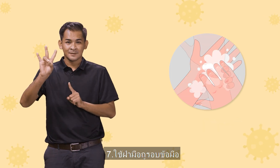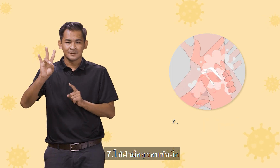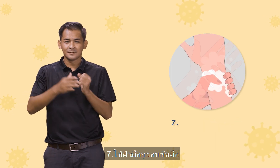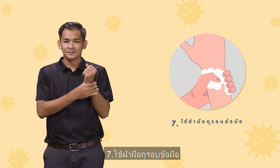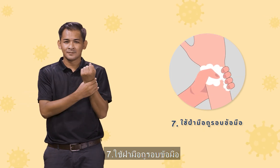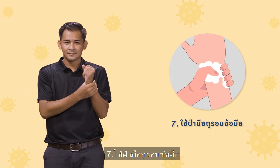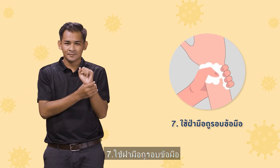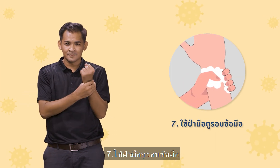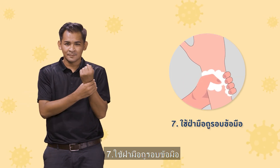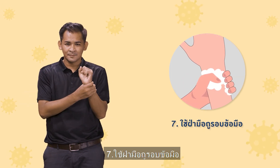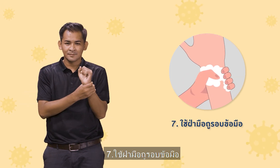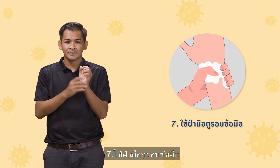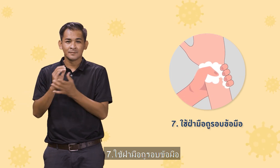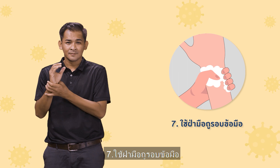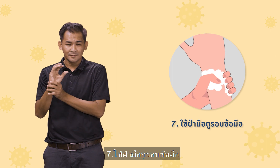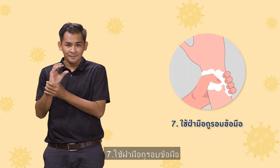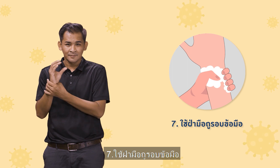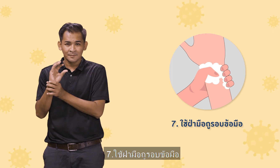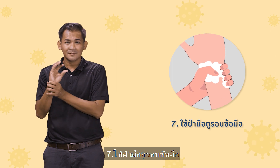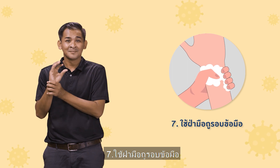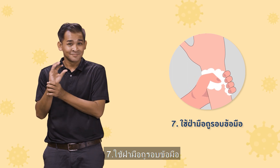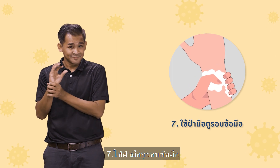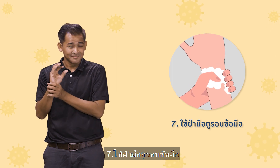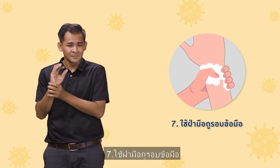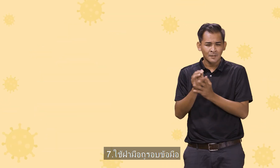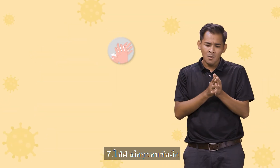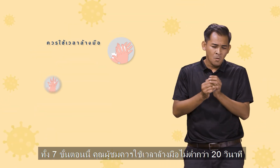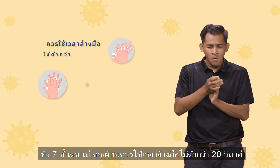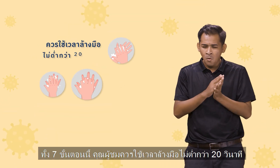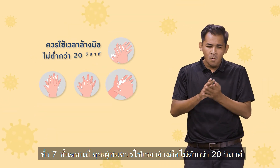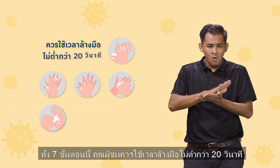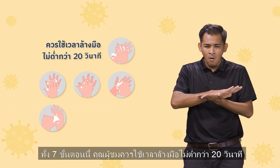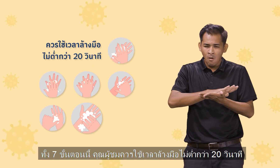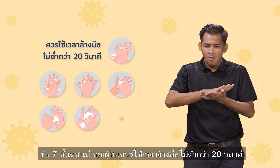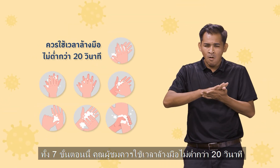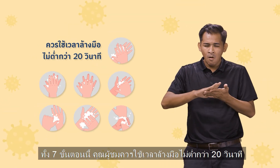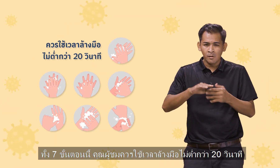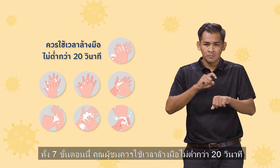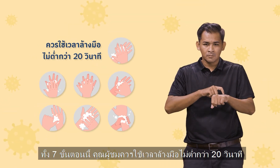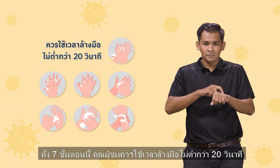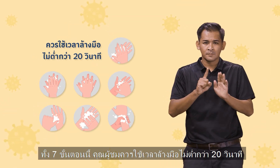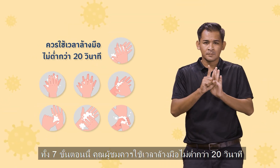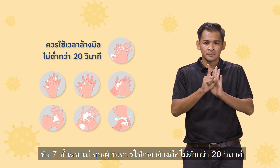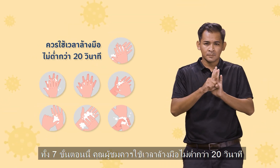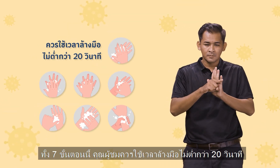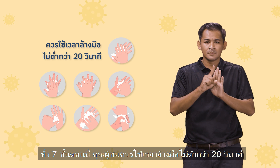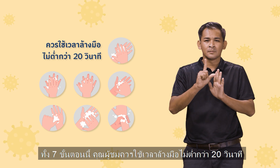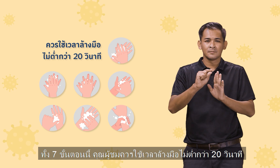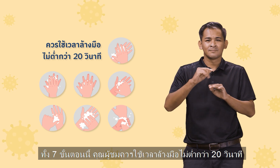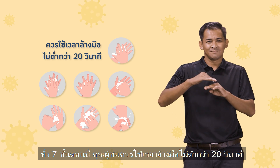7. ใช้ฝ่ามือถูรอบข้อมือทั้ง7ขั้นตอนนี้คุณผู้ชมควรใช้เวลาล้างมือไม่ต่ำกว่า20